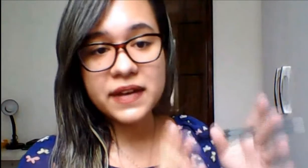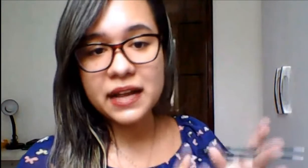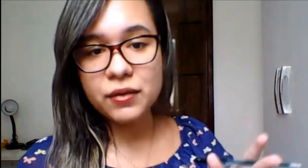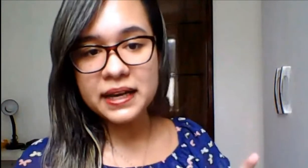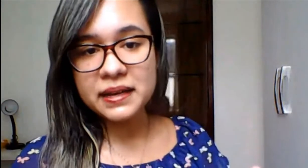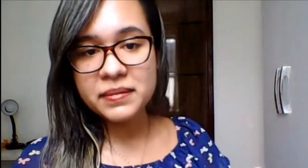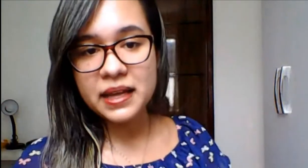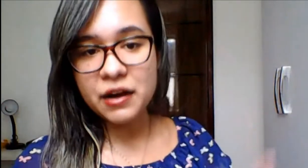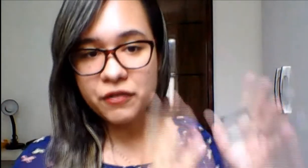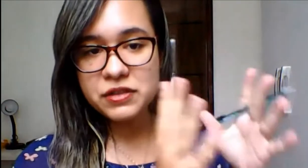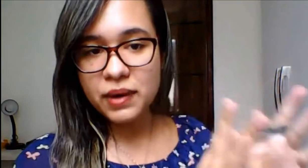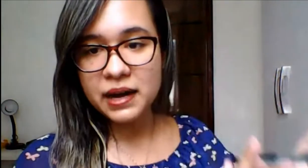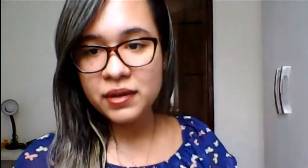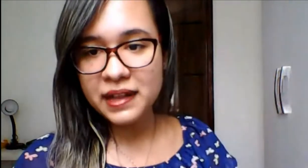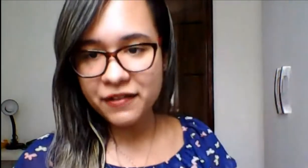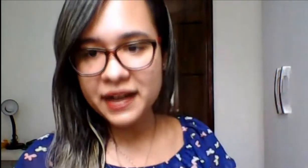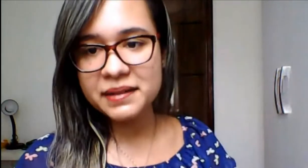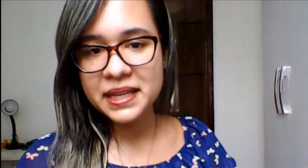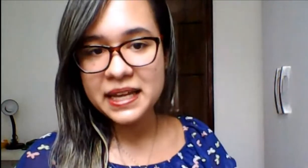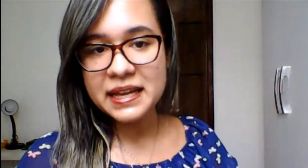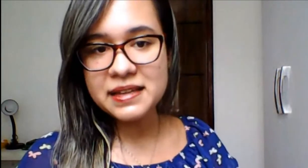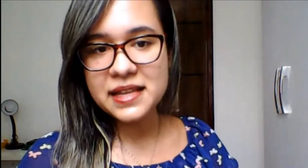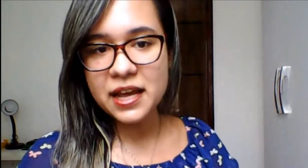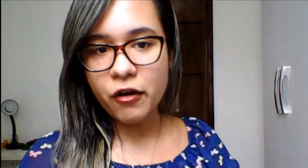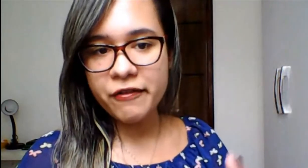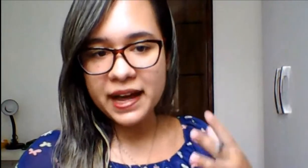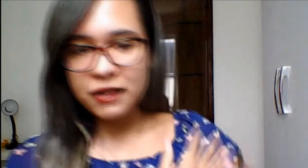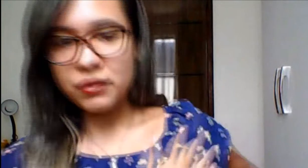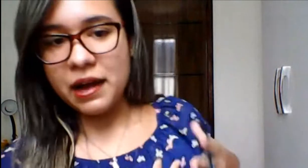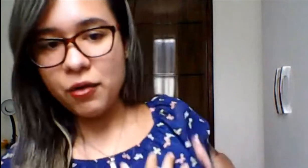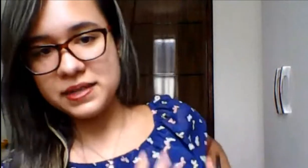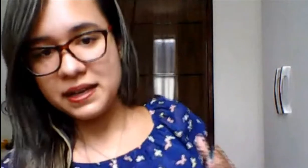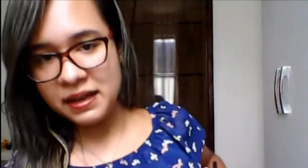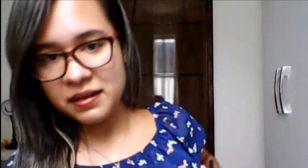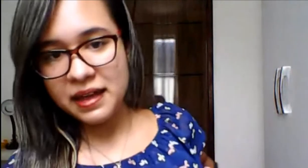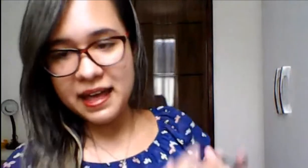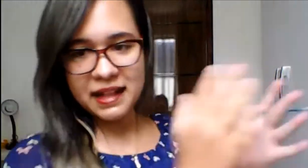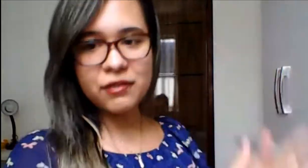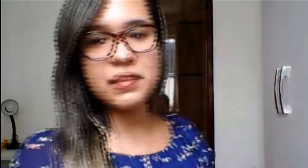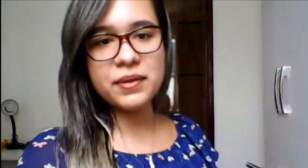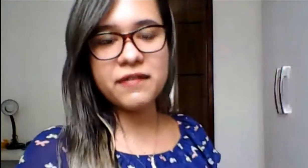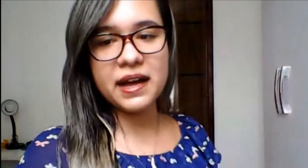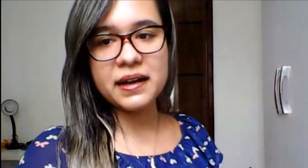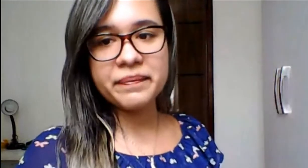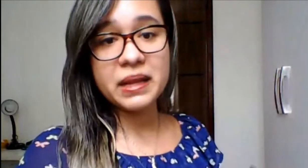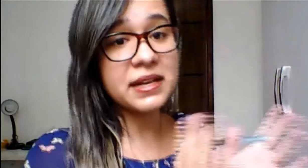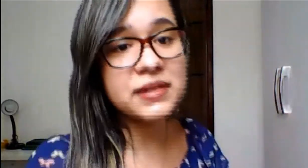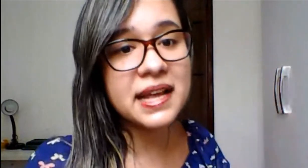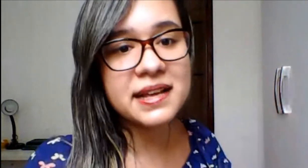classificador ali, algo visual na vaca e dizer, ó, vaca com tal coisa aqui é tal tipo de vaca. Mas não tem esse